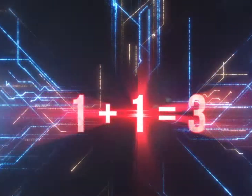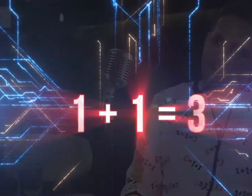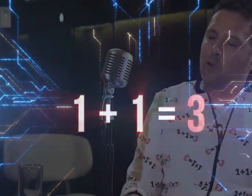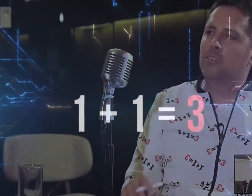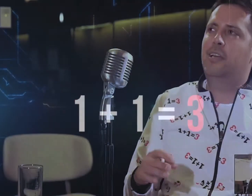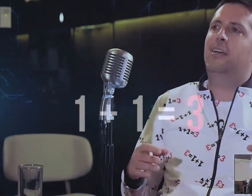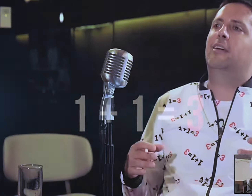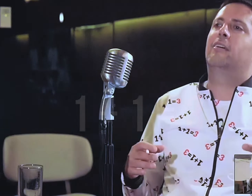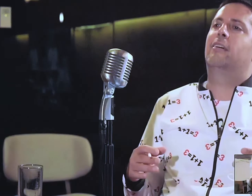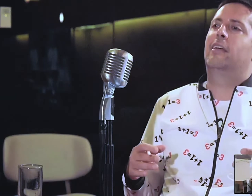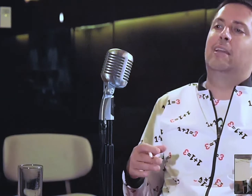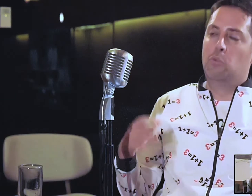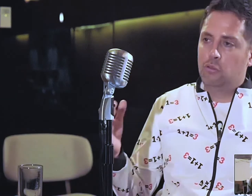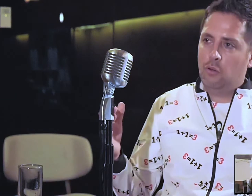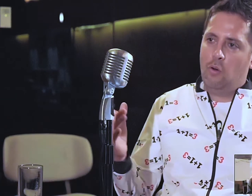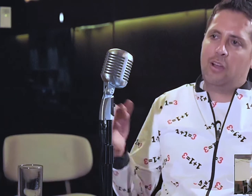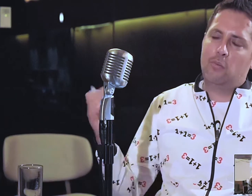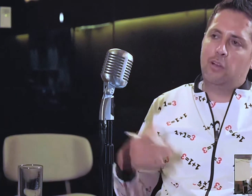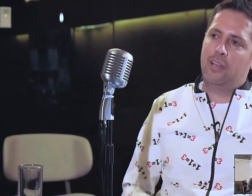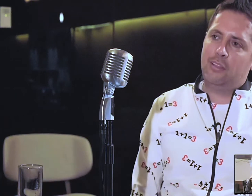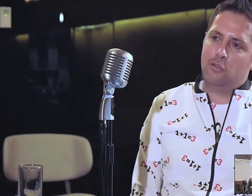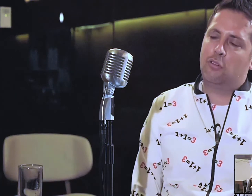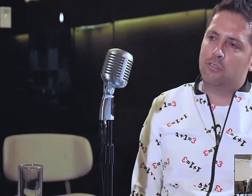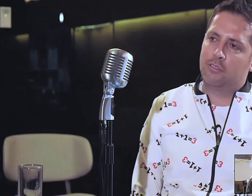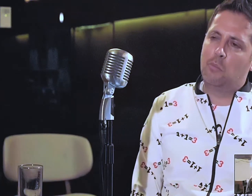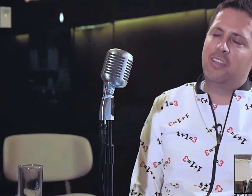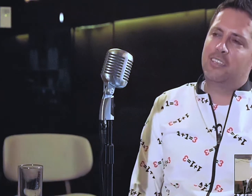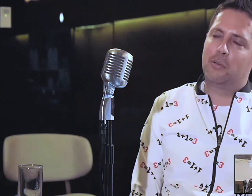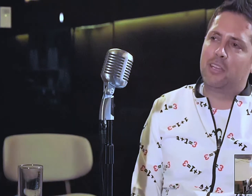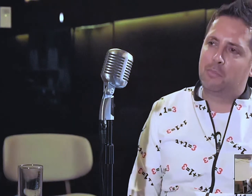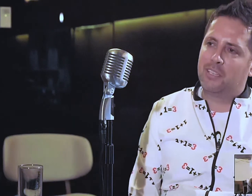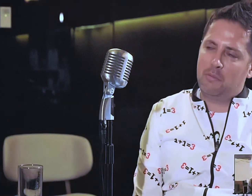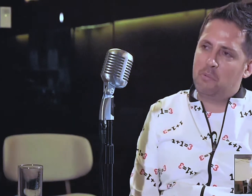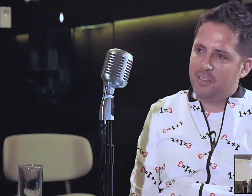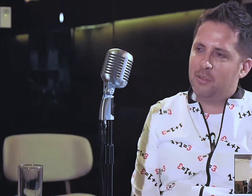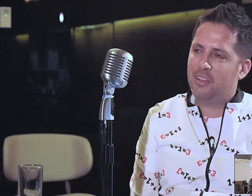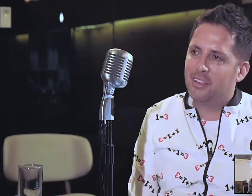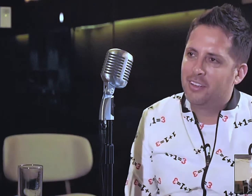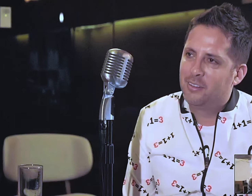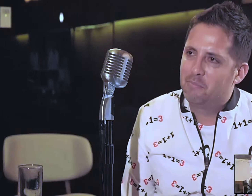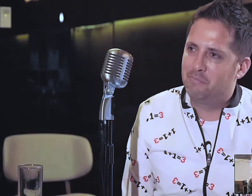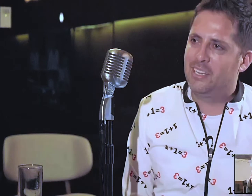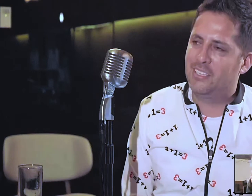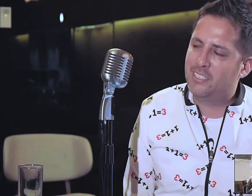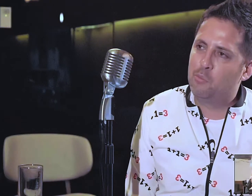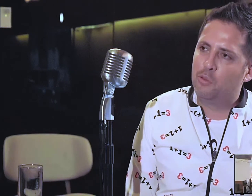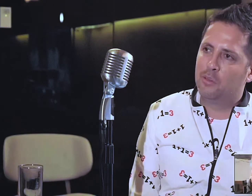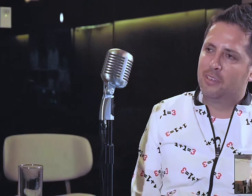cómo sería el mundo o la comunidad de sordos como la describirías Platícame un poquito de de Qué es ese mundo